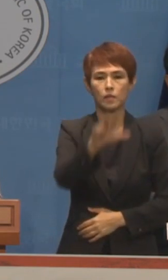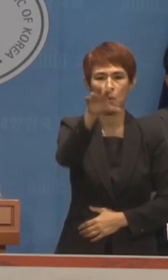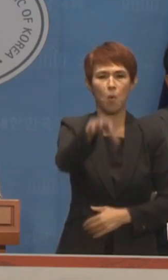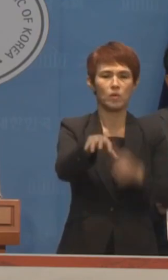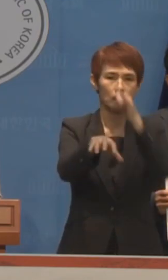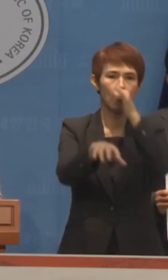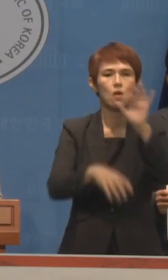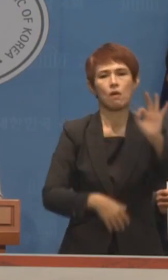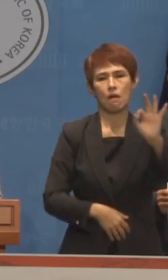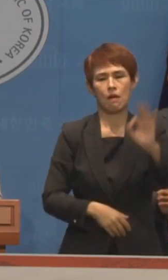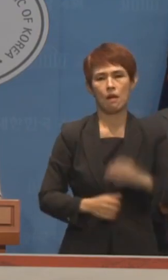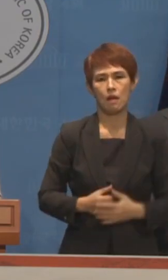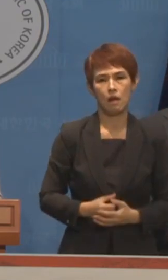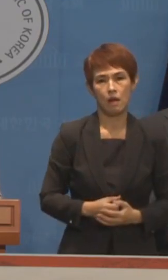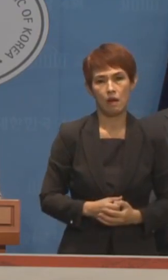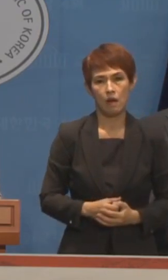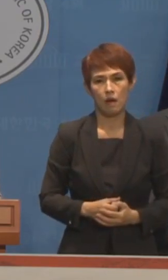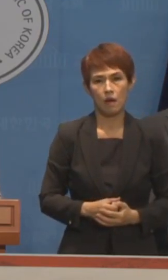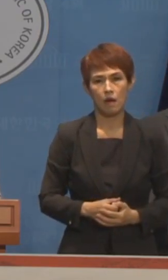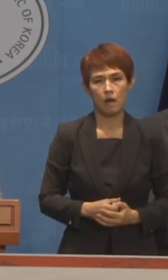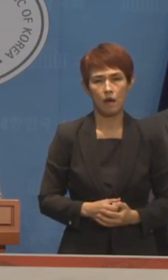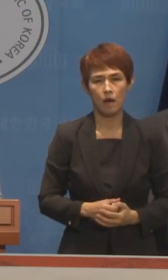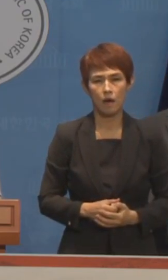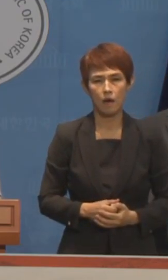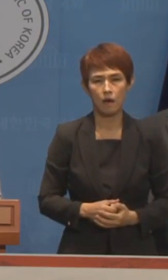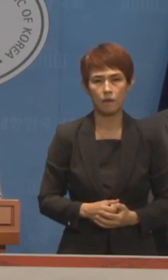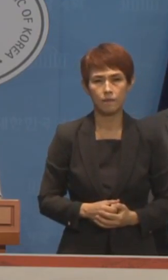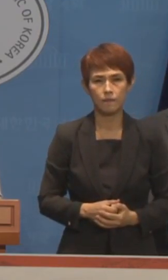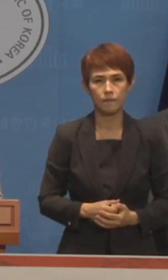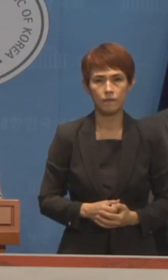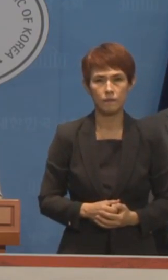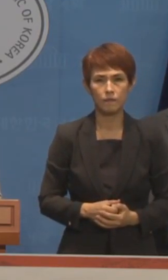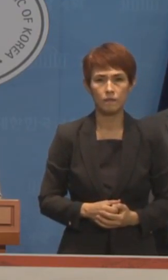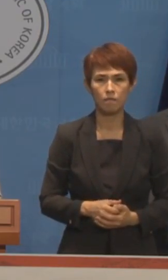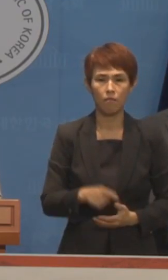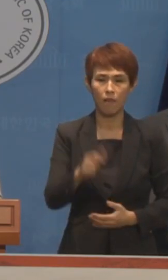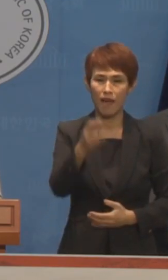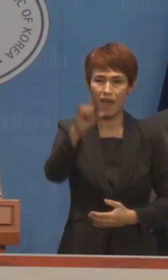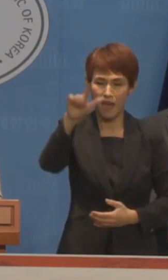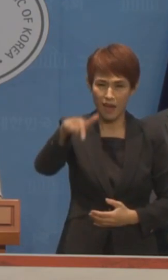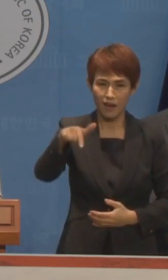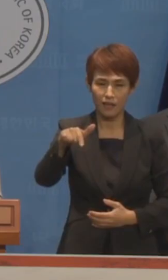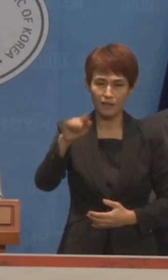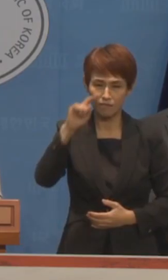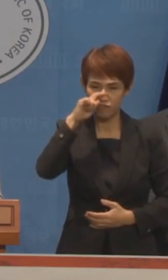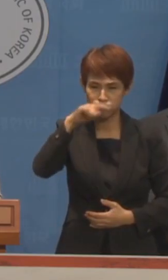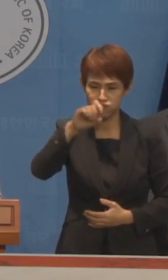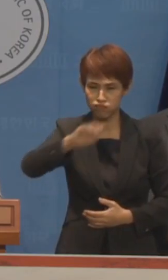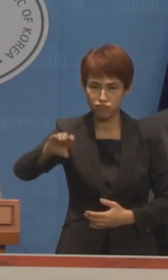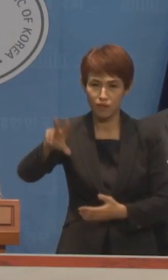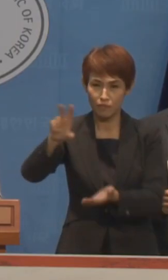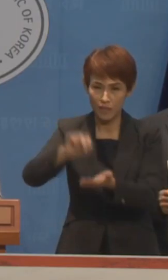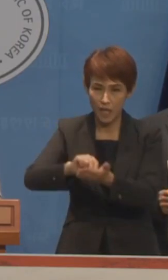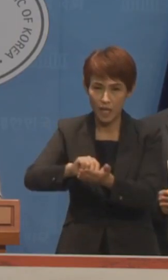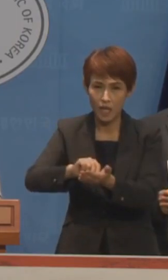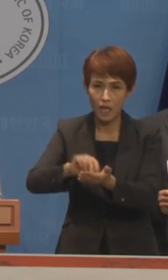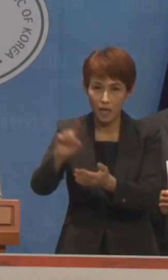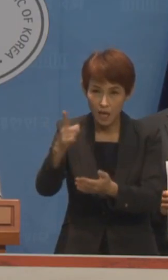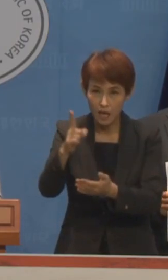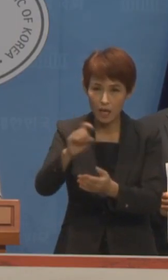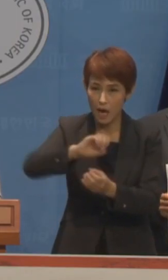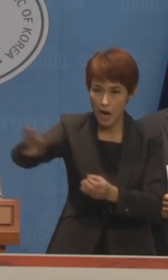말합니다. 고리 1호기가 영구정지하였지만 고지미 핵폐기물의 문제로 본격적인 해체를 시작도 못하고